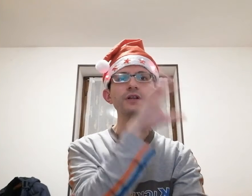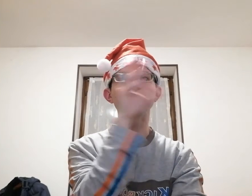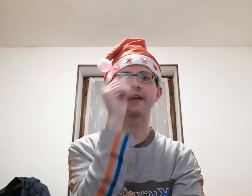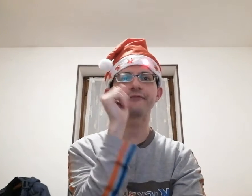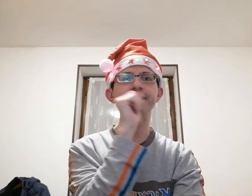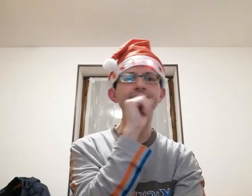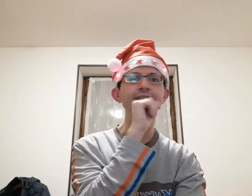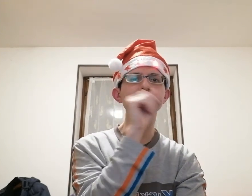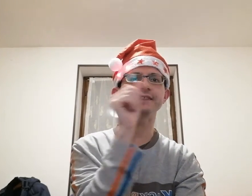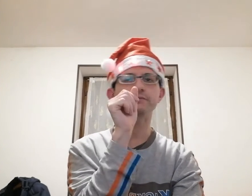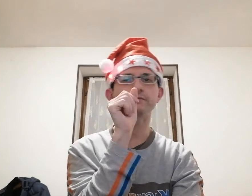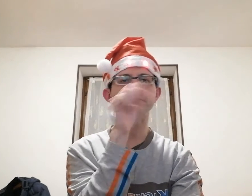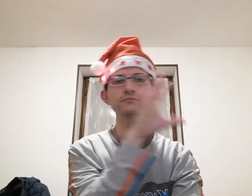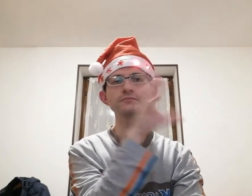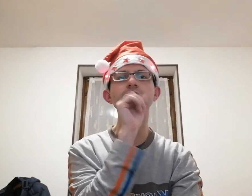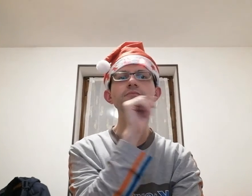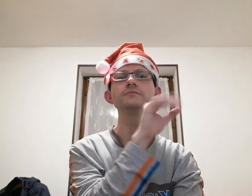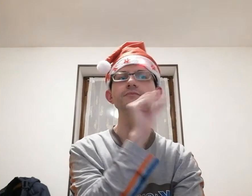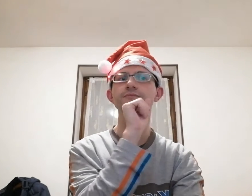degli effettini.